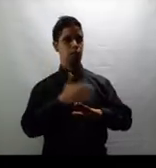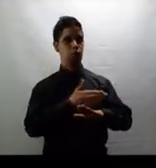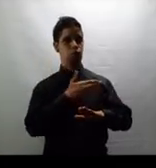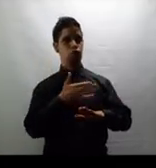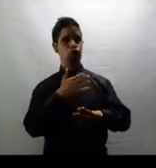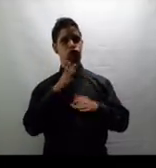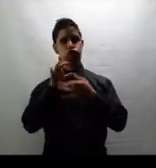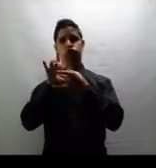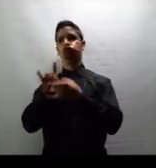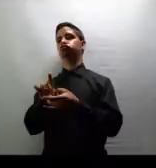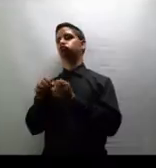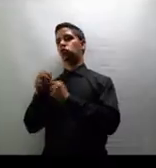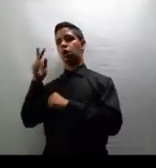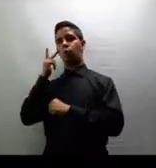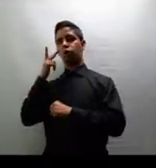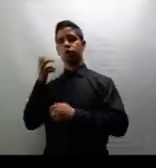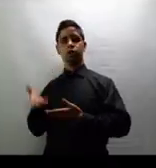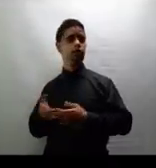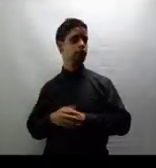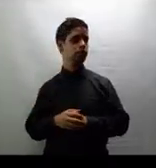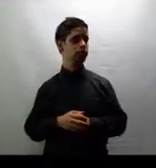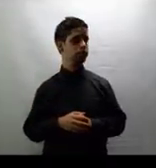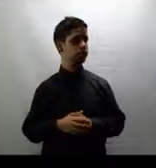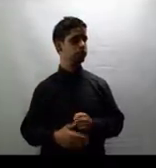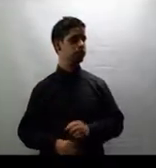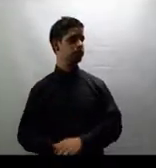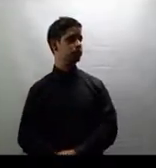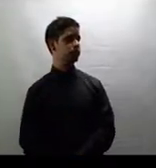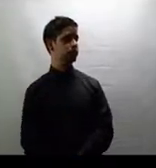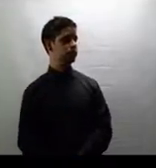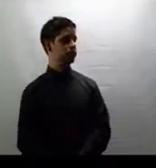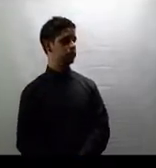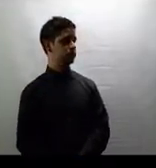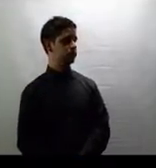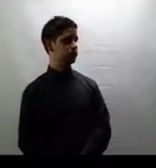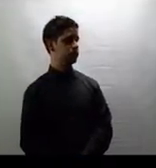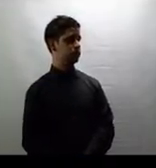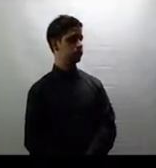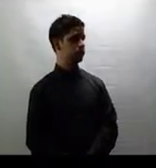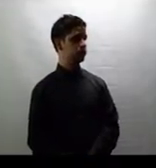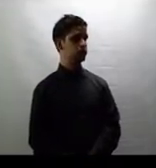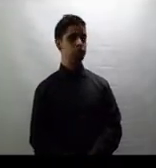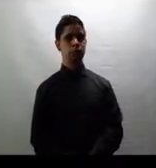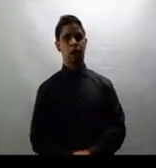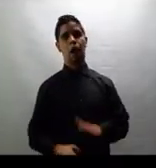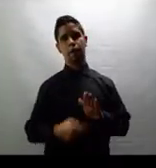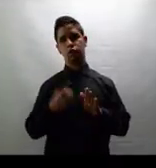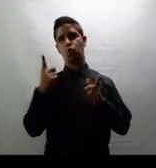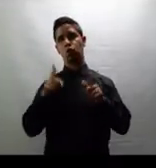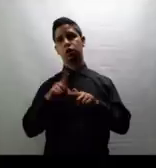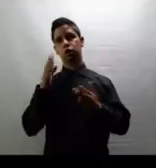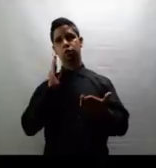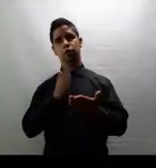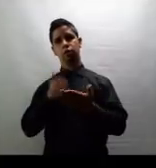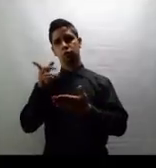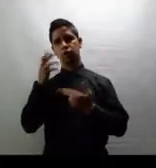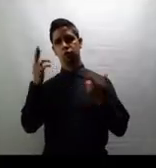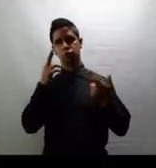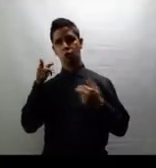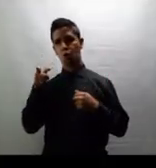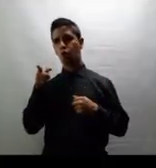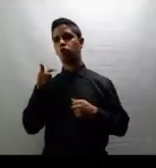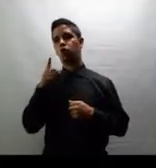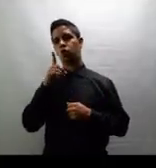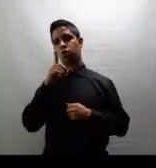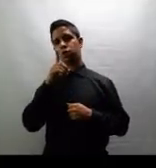asociados directamente como en ocasiones hay demandas por eso yo creo que un caso fue el de